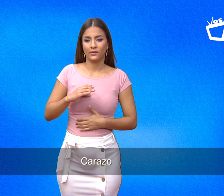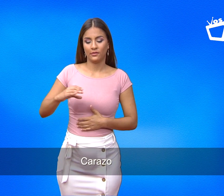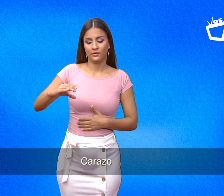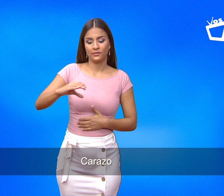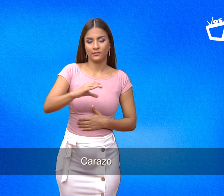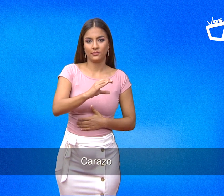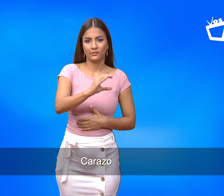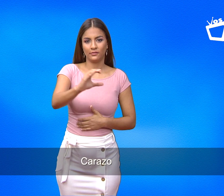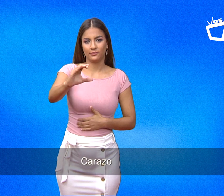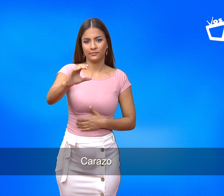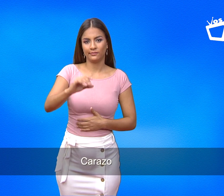carazo